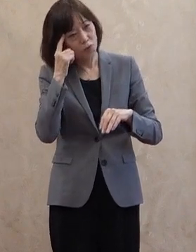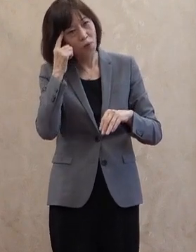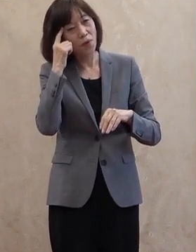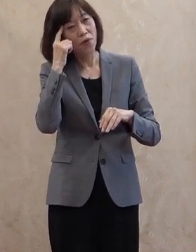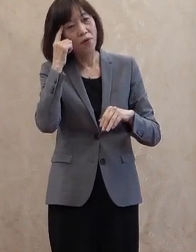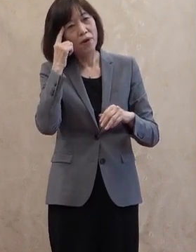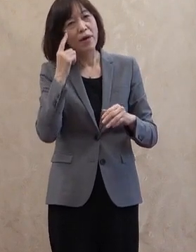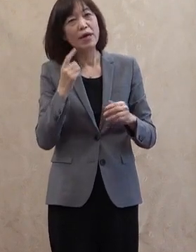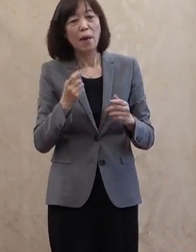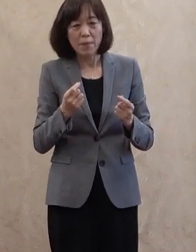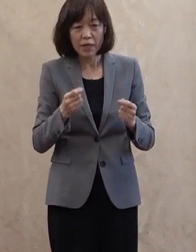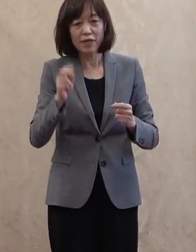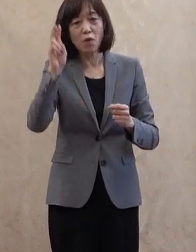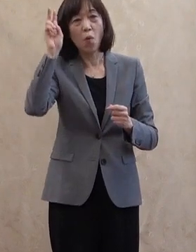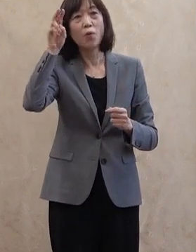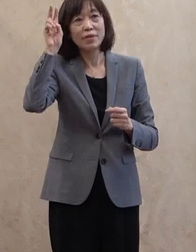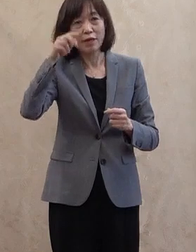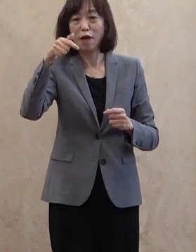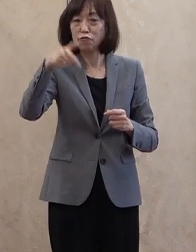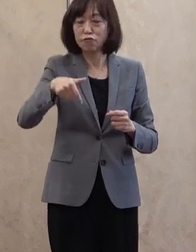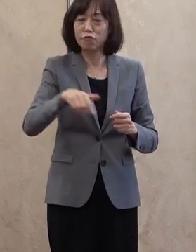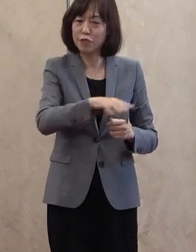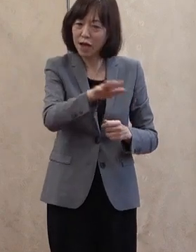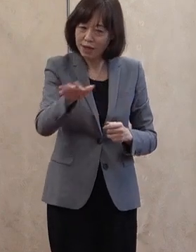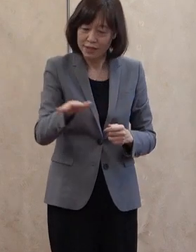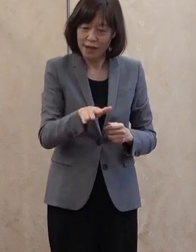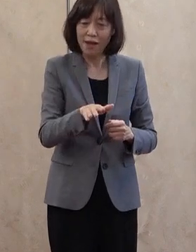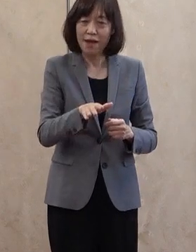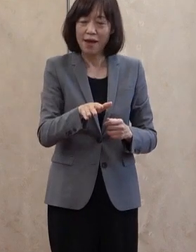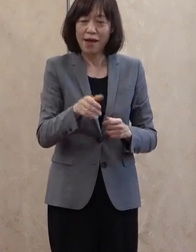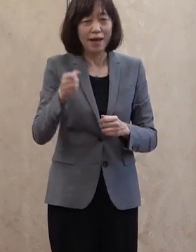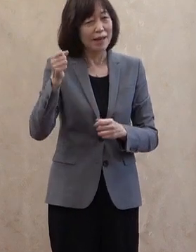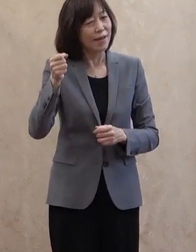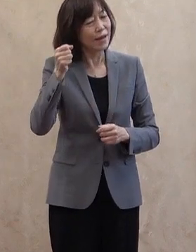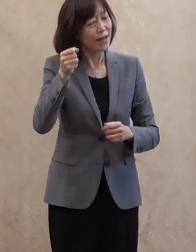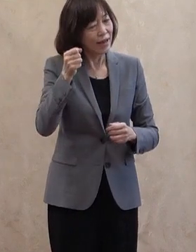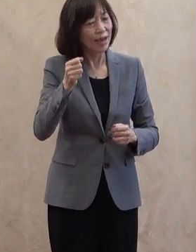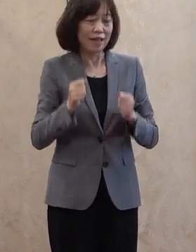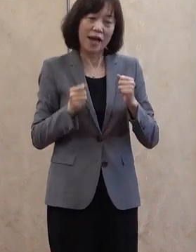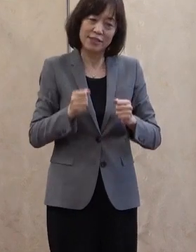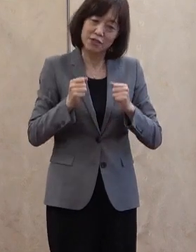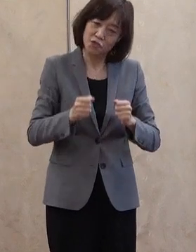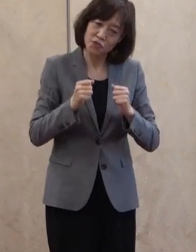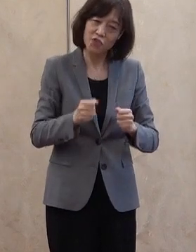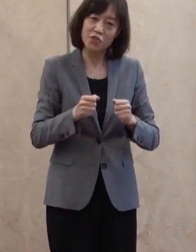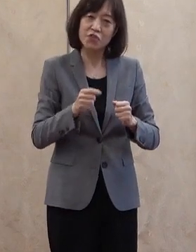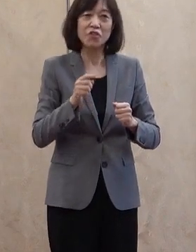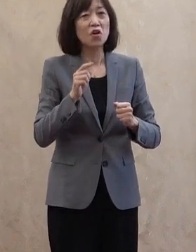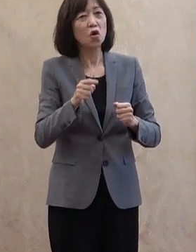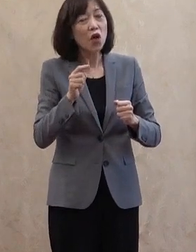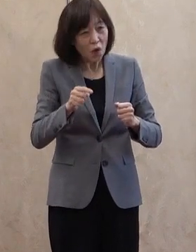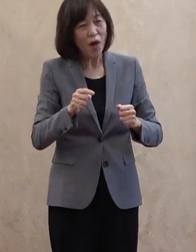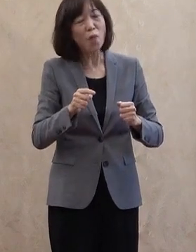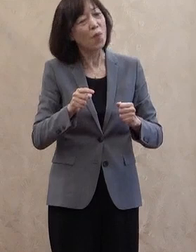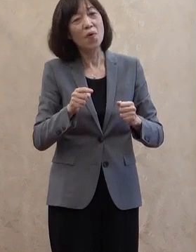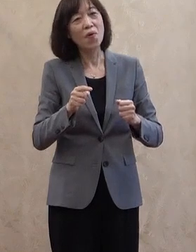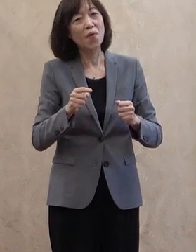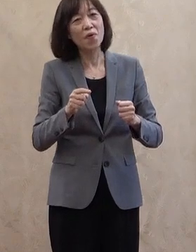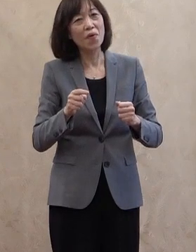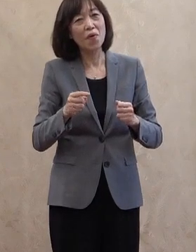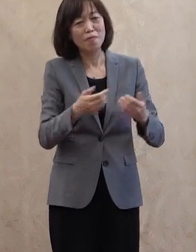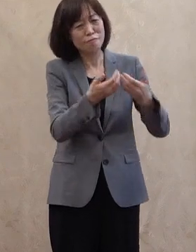やはりこの大阪府内でですね、聖火リレーをするというのは明らかにこれ密を作るということにもなります